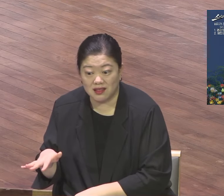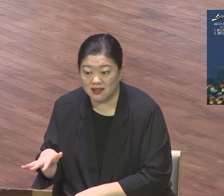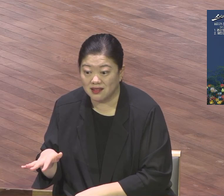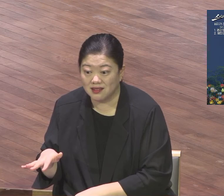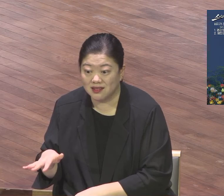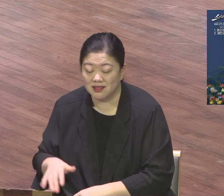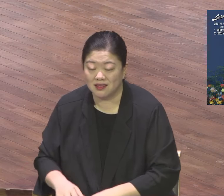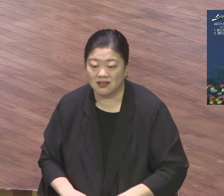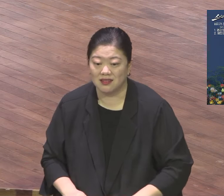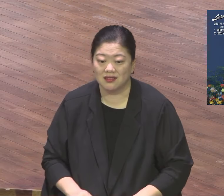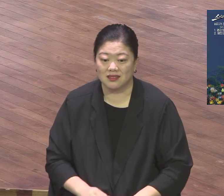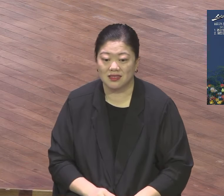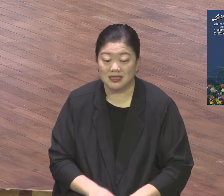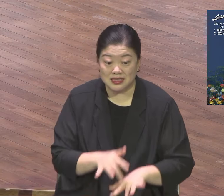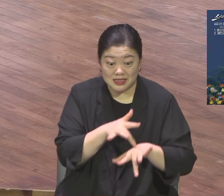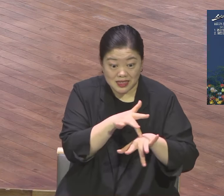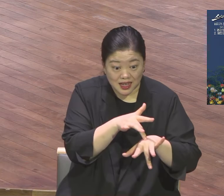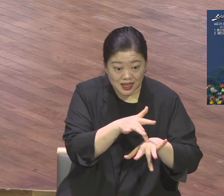세월만 허성하도록.